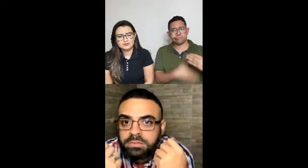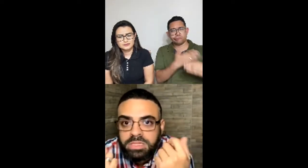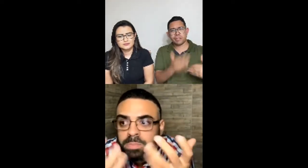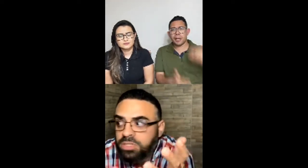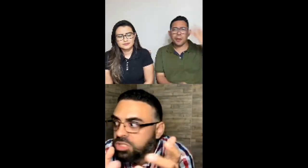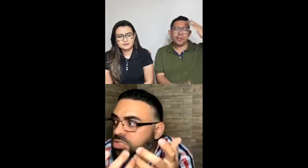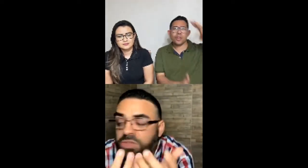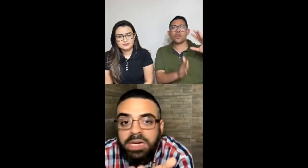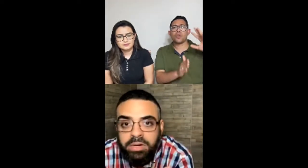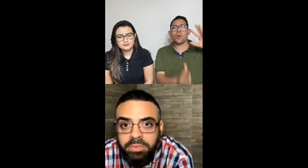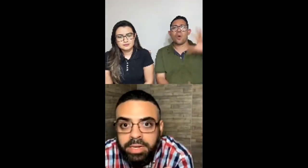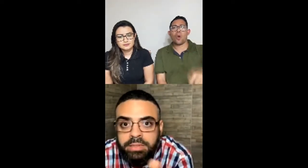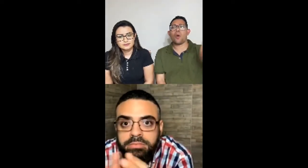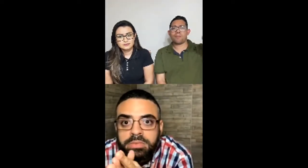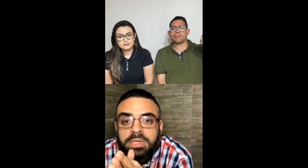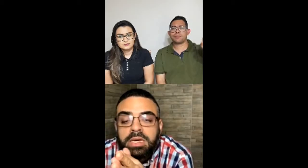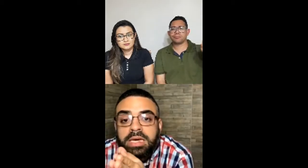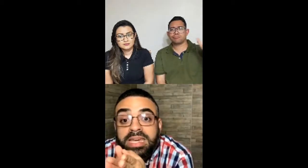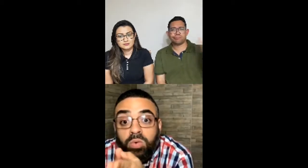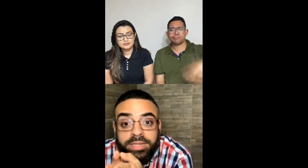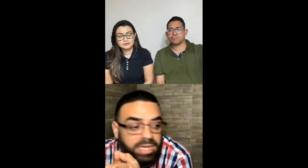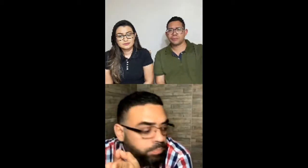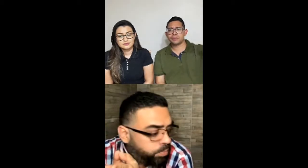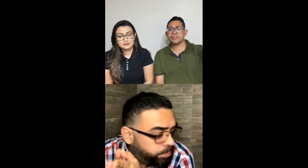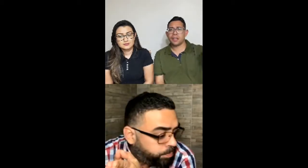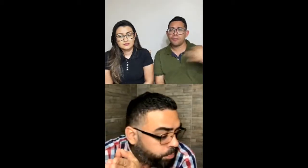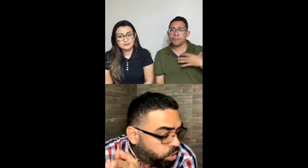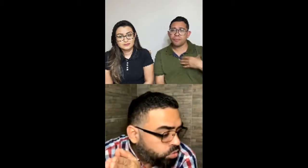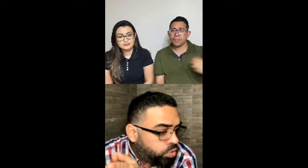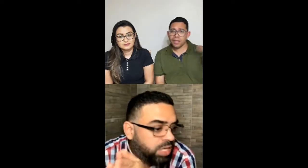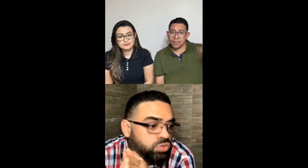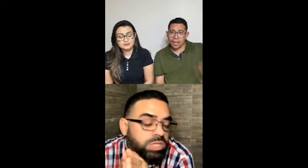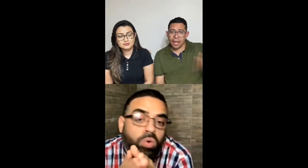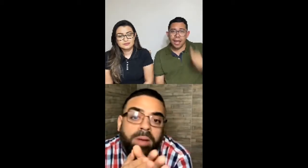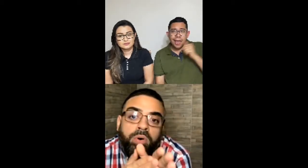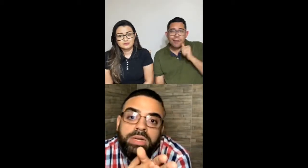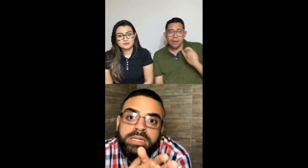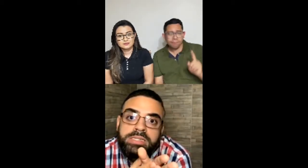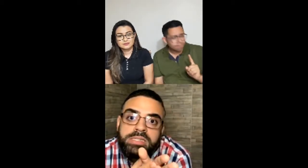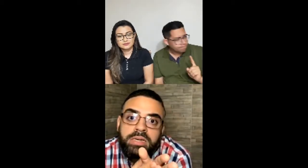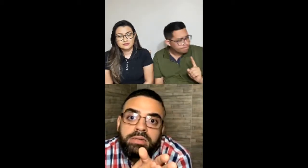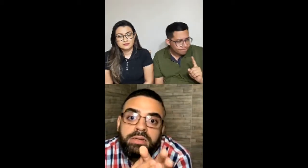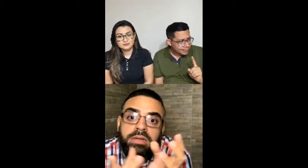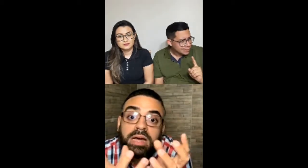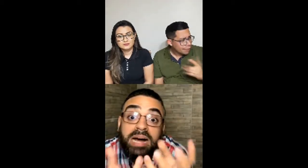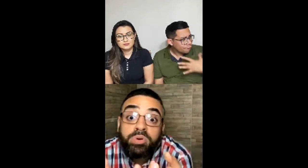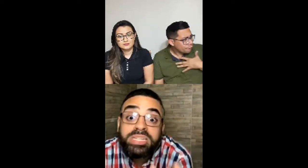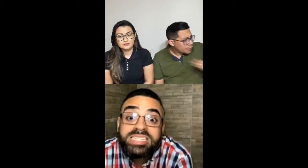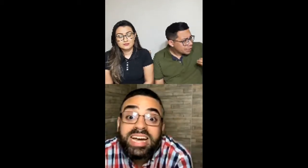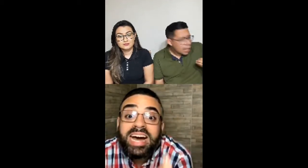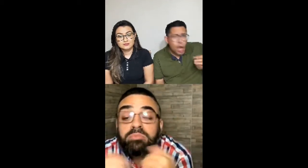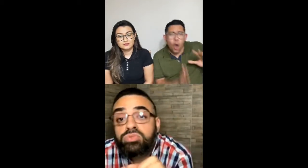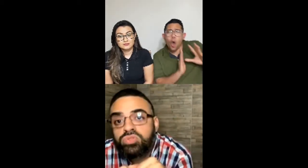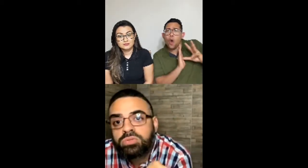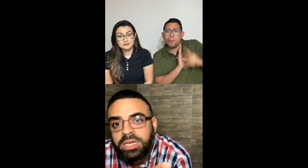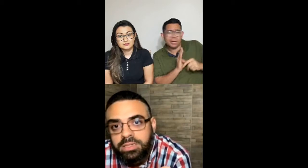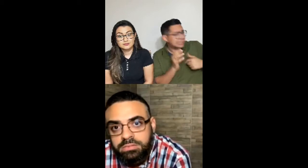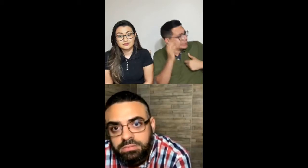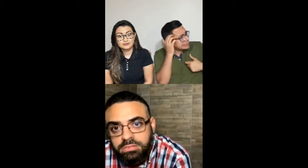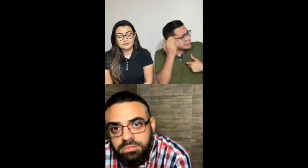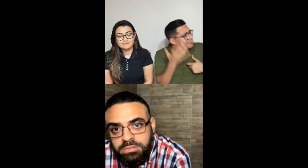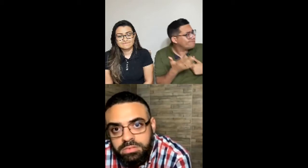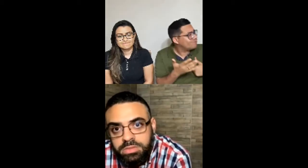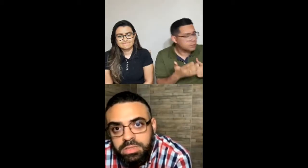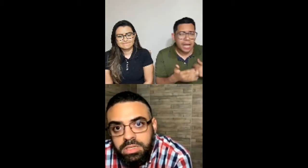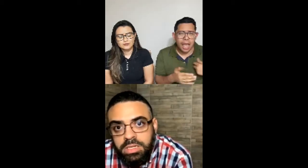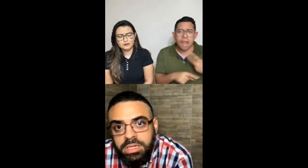a filha foi retirada dela, foi roubada, impedida de ficar com ela. E quando ela procurou